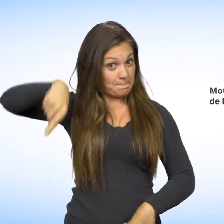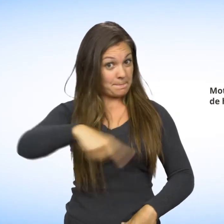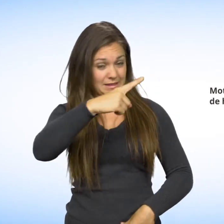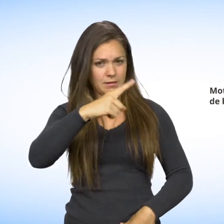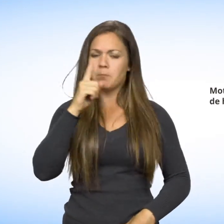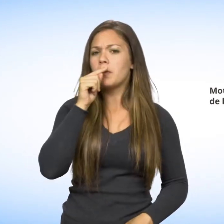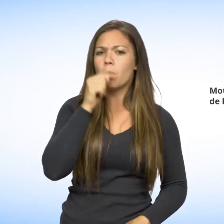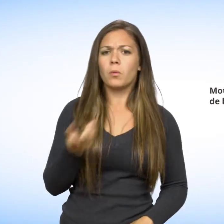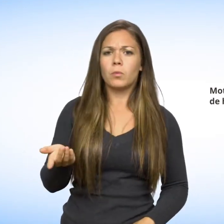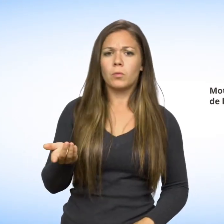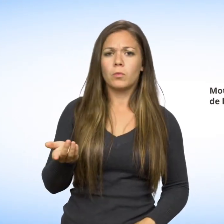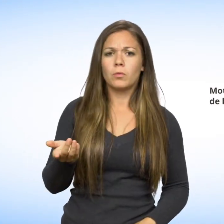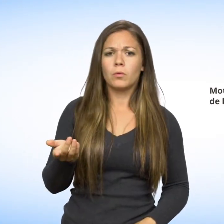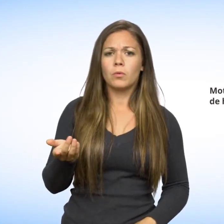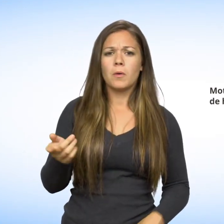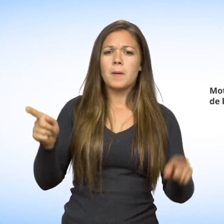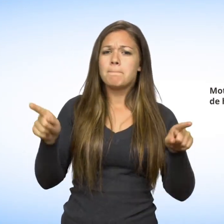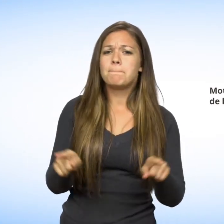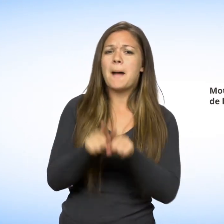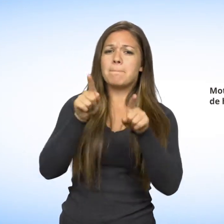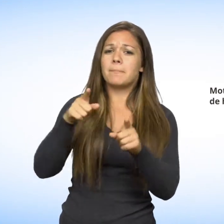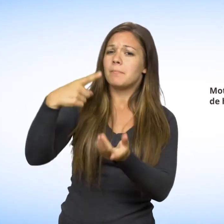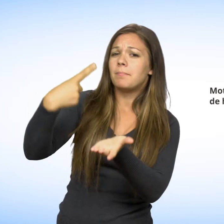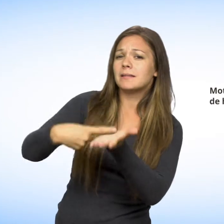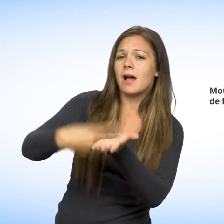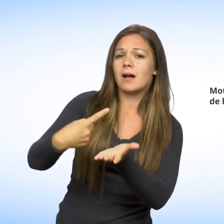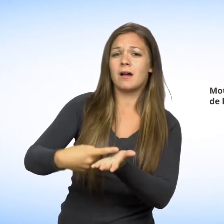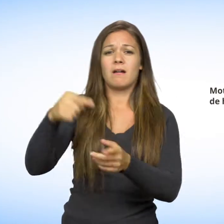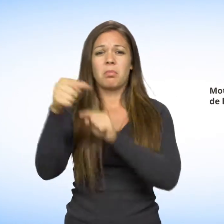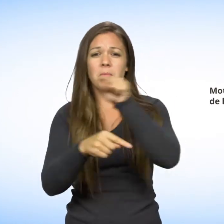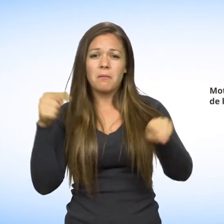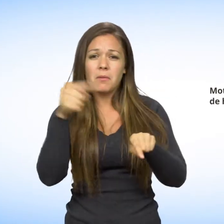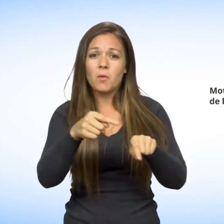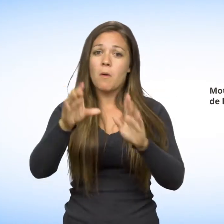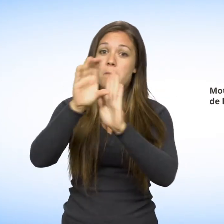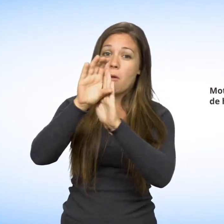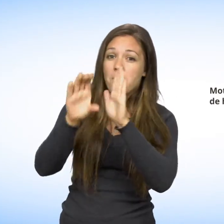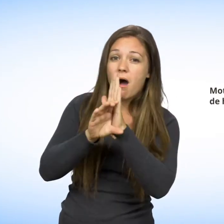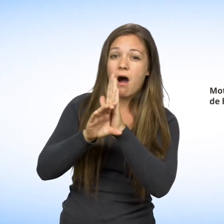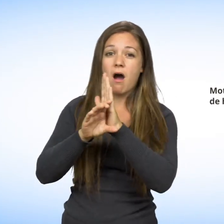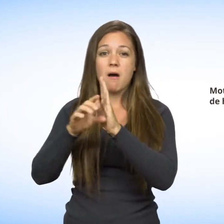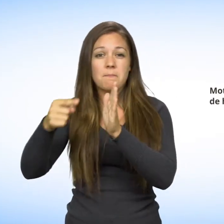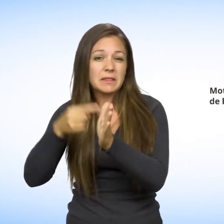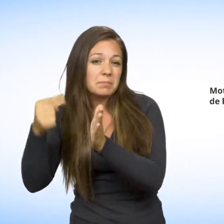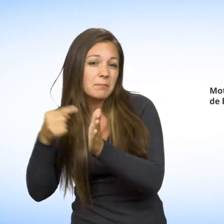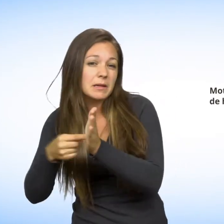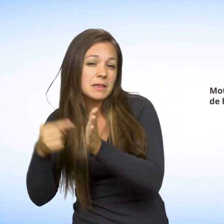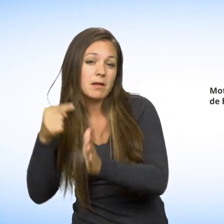vous ne pouvez être la cible de commentaires ou de comportement offensant et répété de votre langue